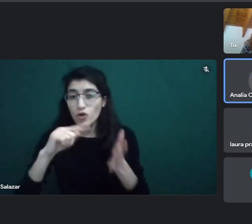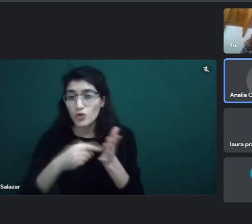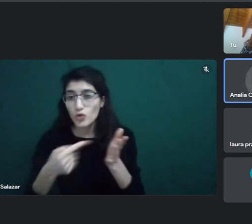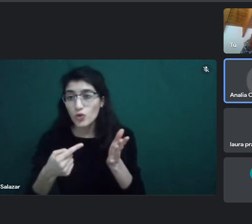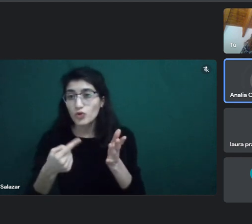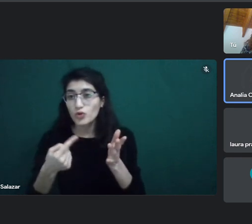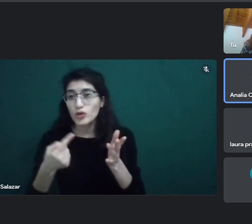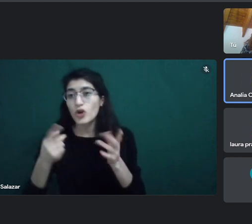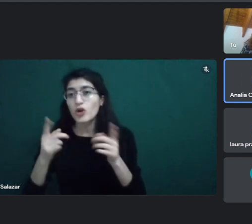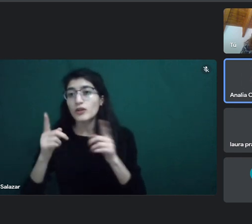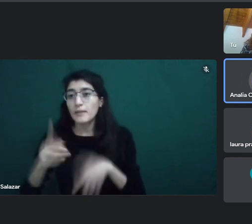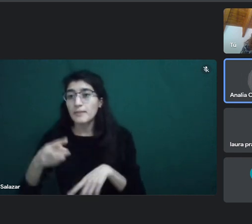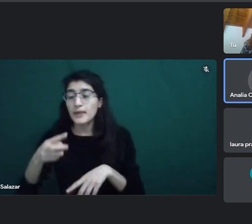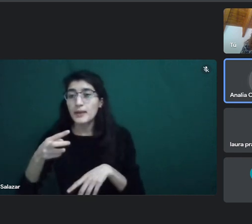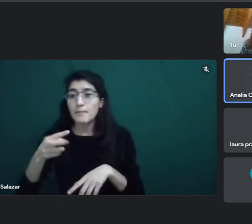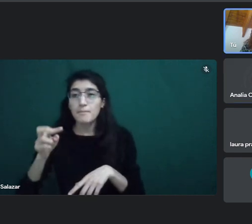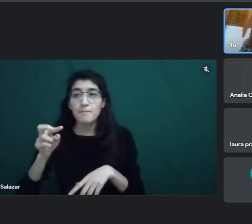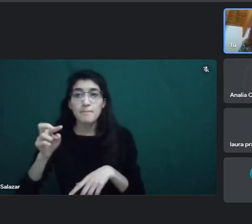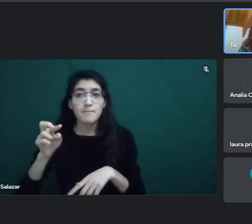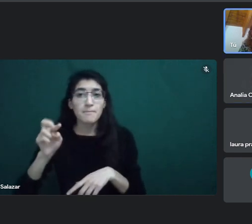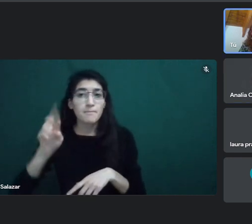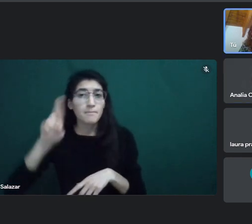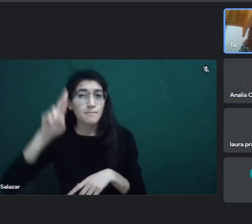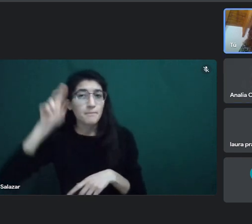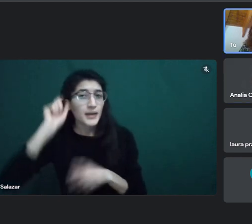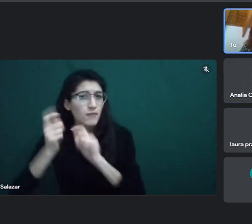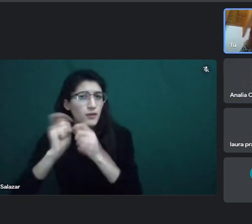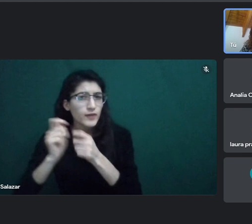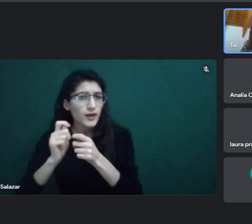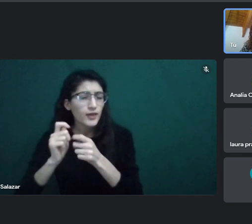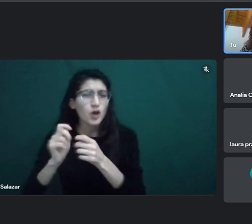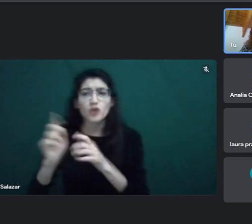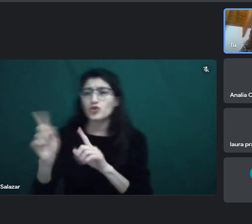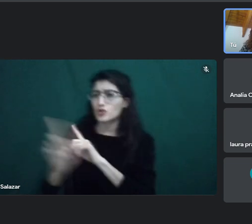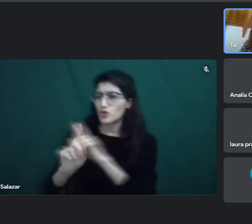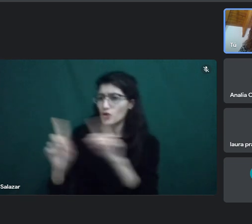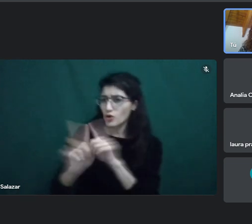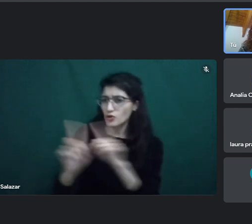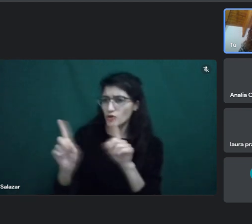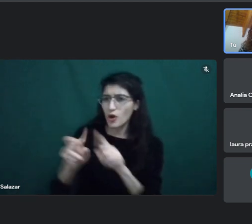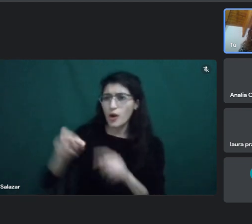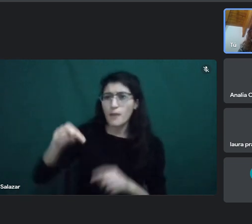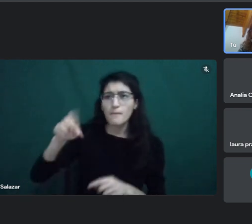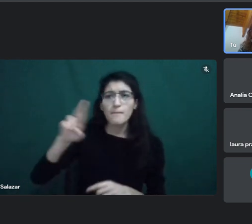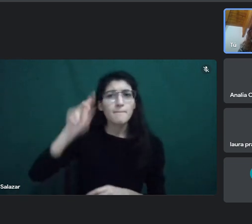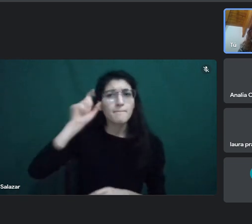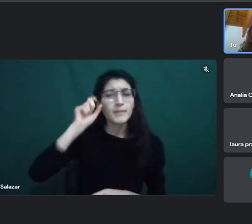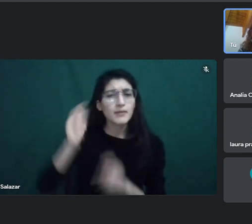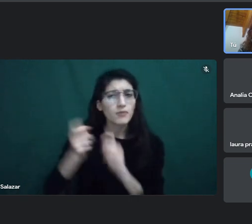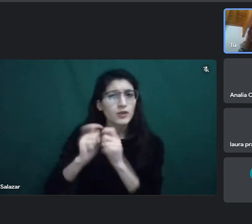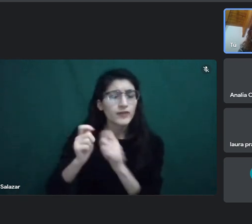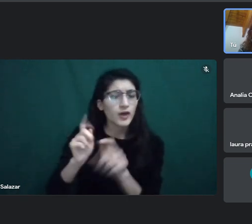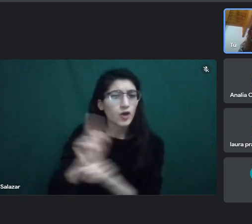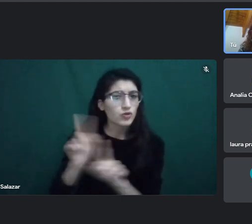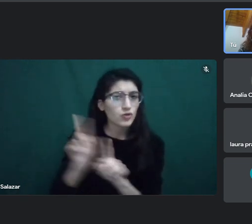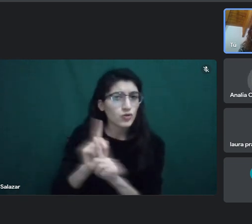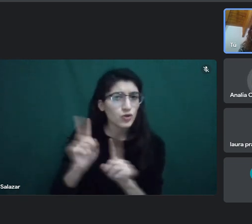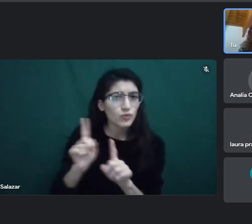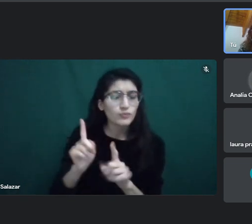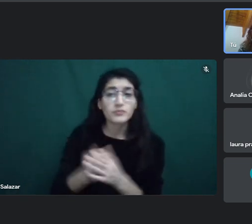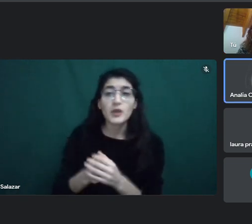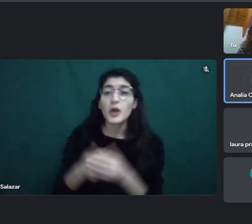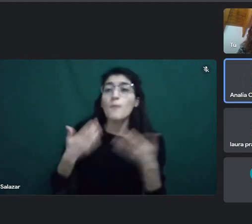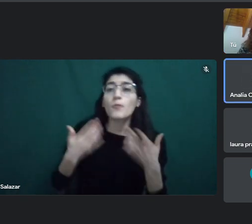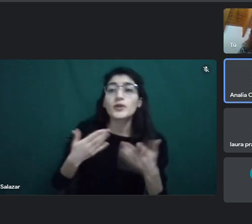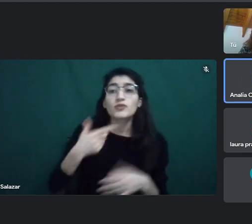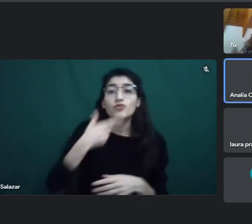premodificador. No. Premodificador no puede, no estamos hablando. Estamos hablando, puede ser un sustantivo núcleo, lo puedo pensar